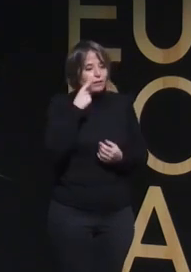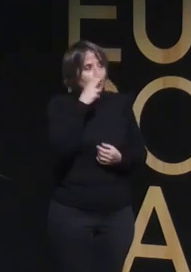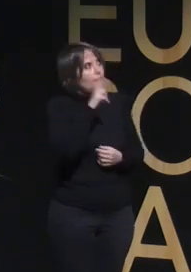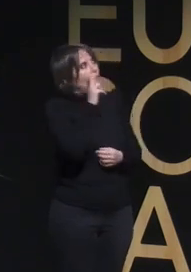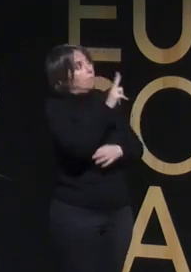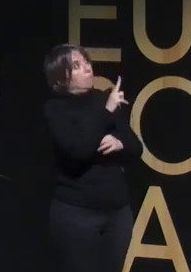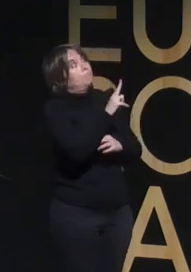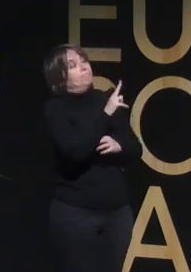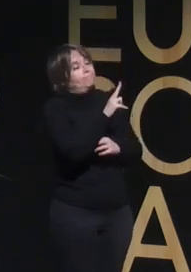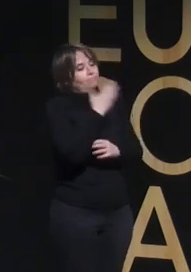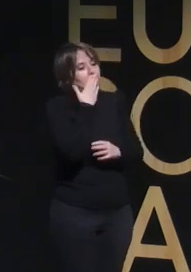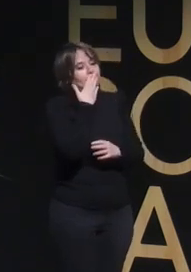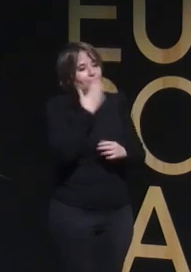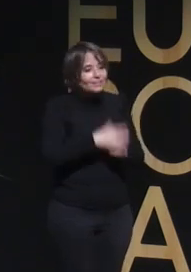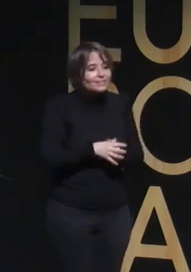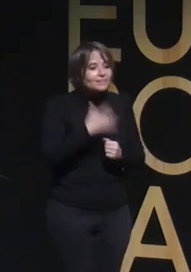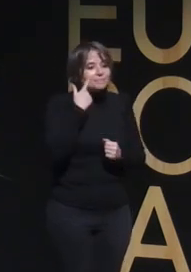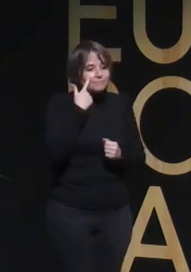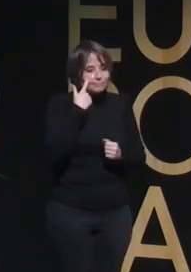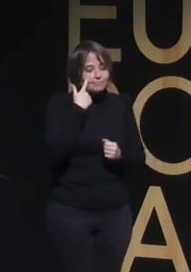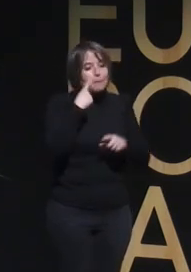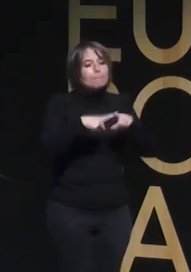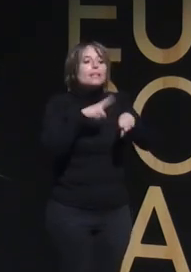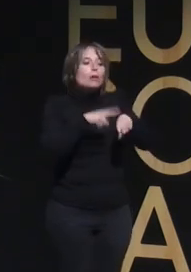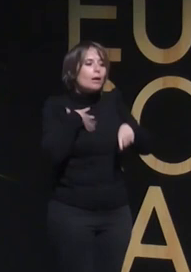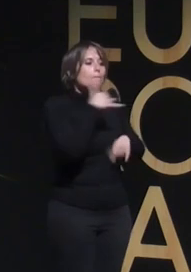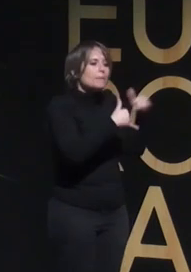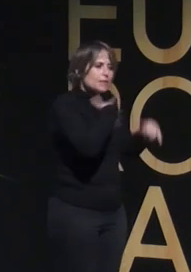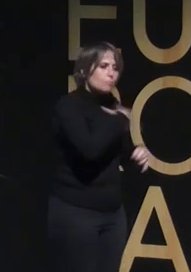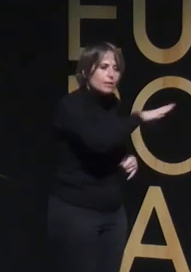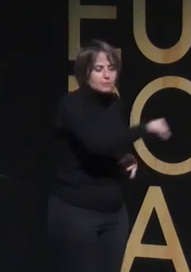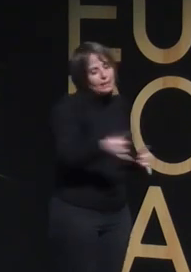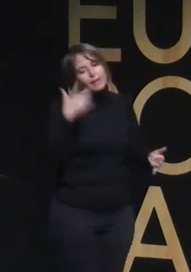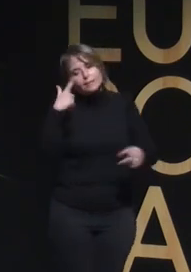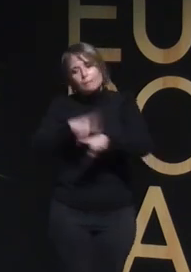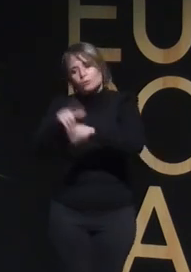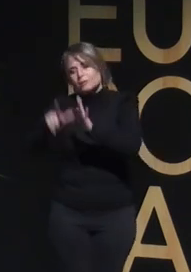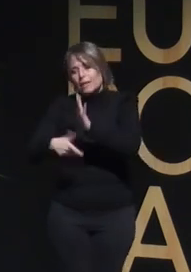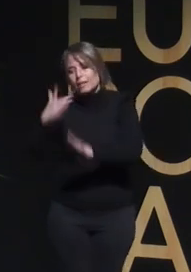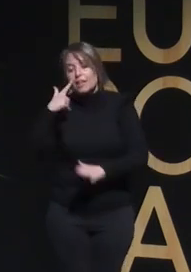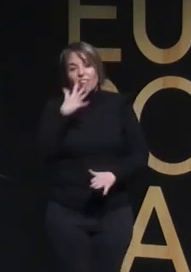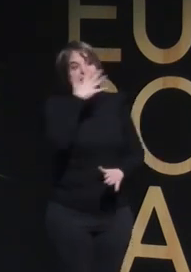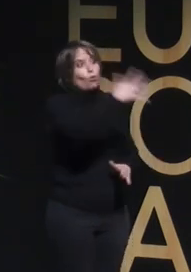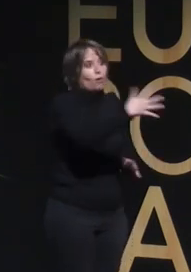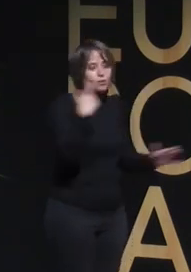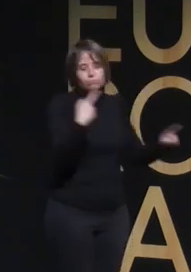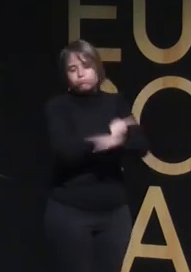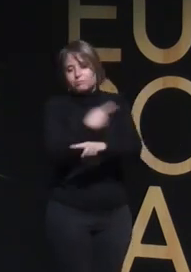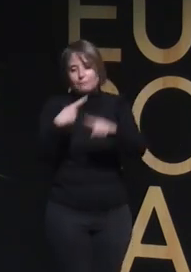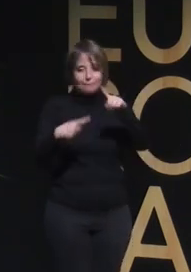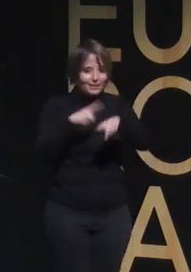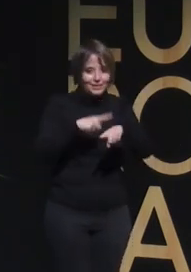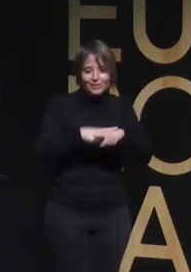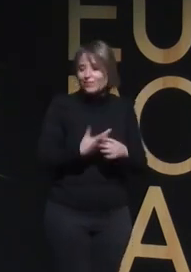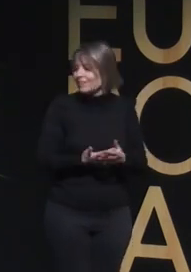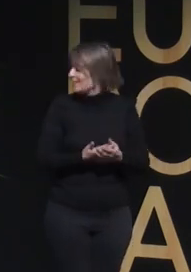como... A la media hora, ¿amá, puedo coger la bici? Sí, venga, pero no llegas tarde, ¿eh? Y iba, hostia, 5 años, ya se la había olvidado, ¿no?